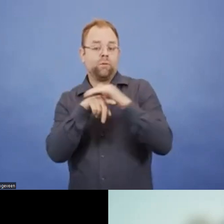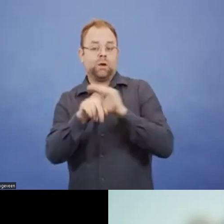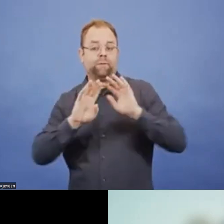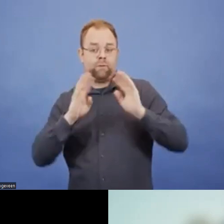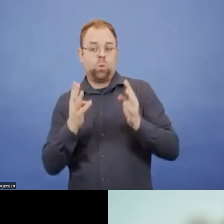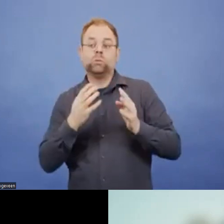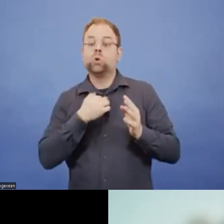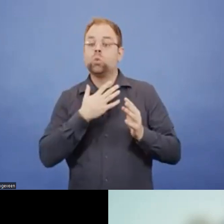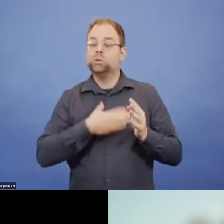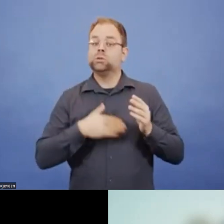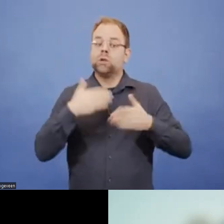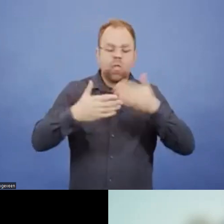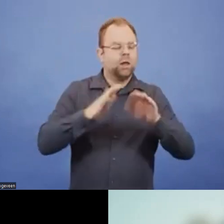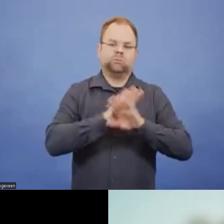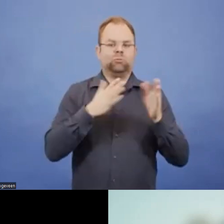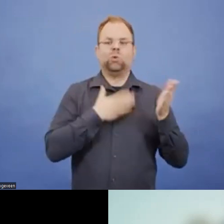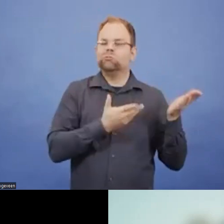Juan Ángel puede empezar.